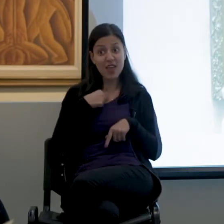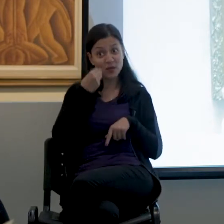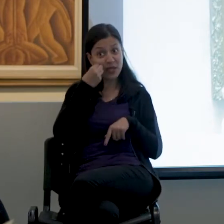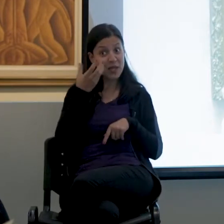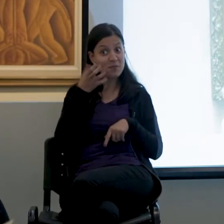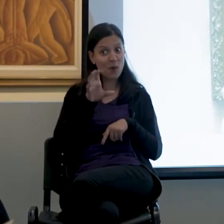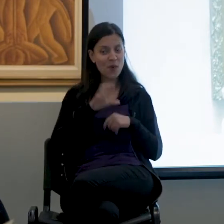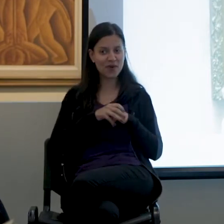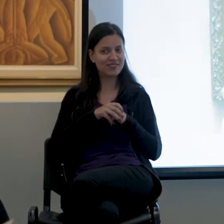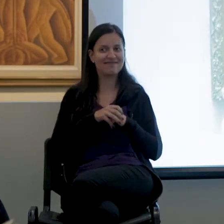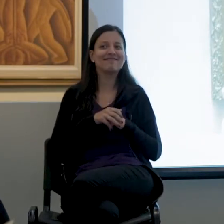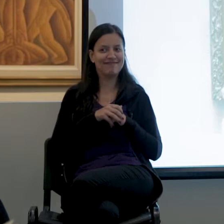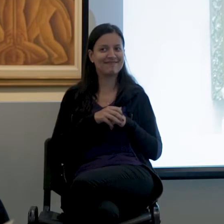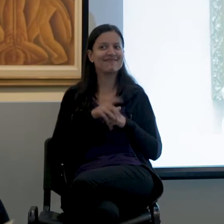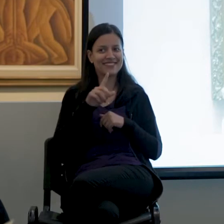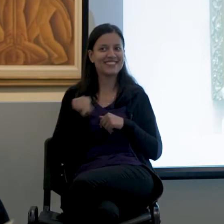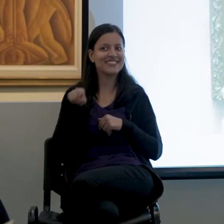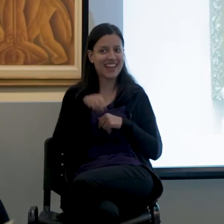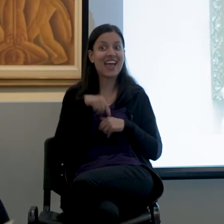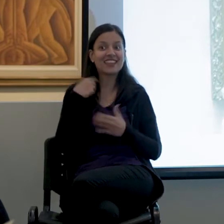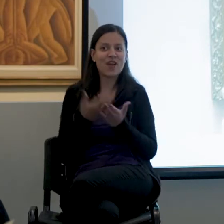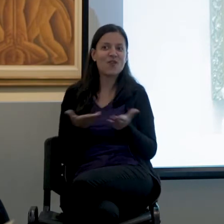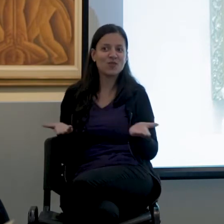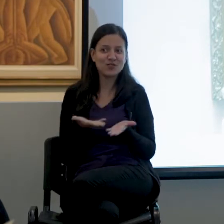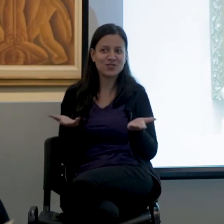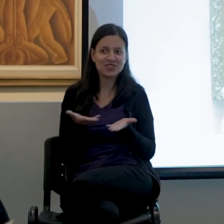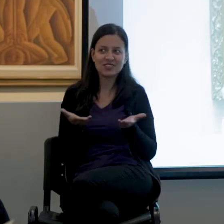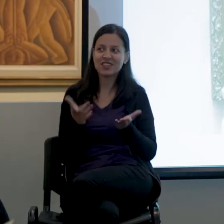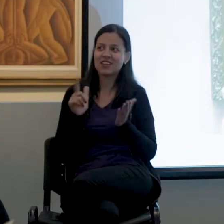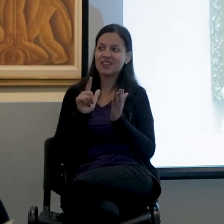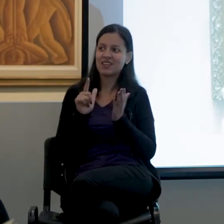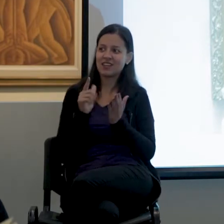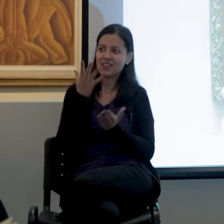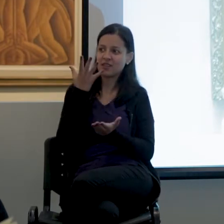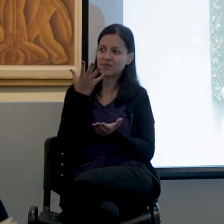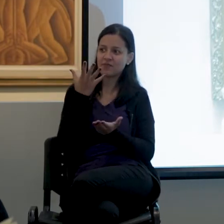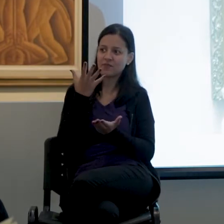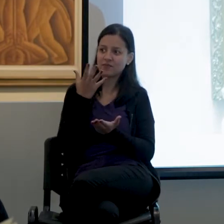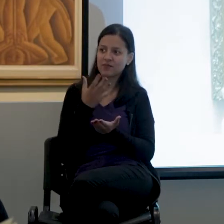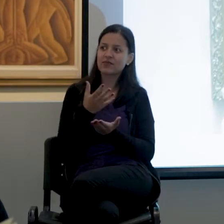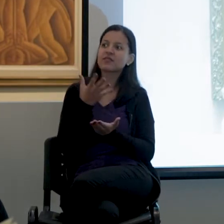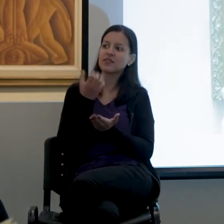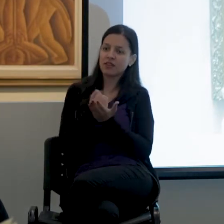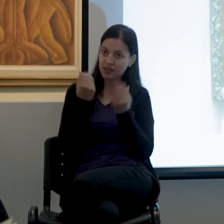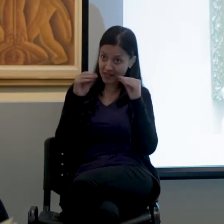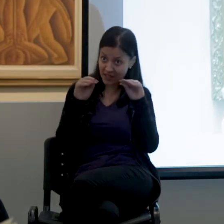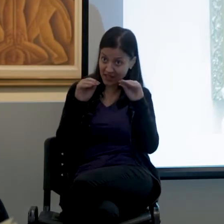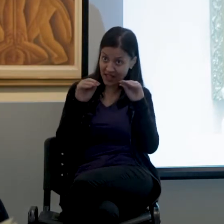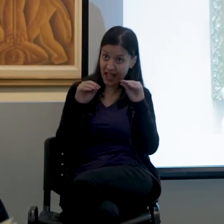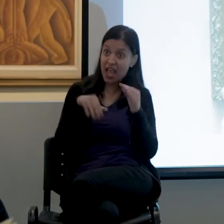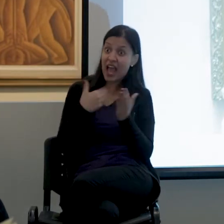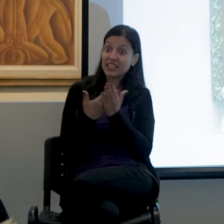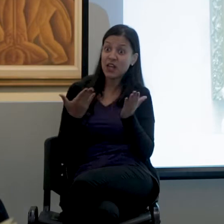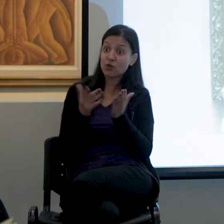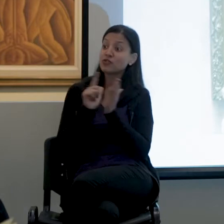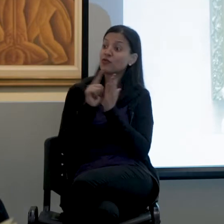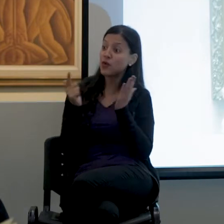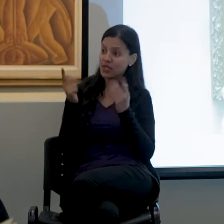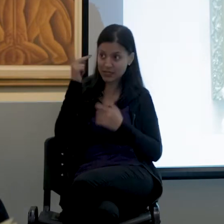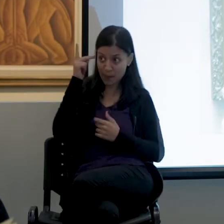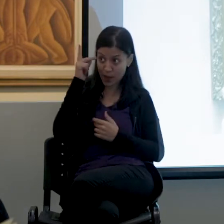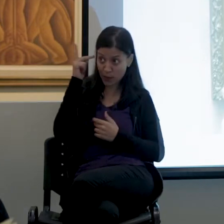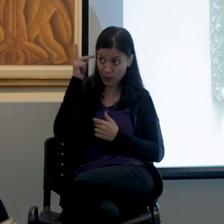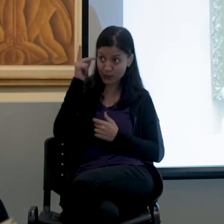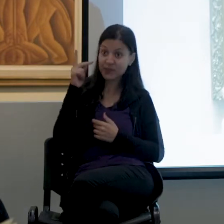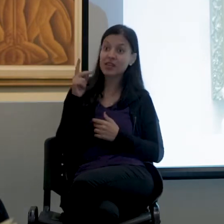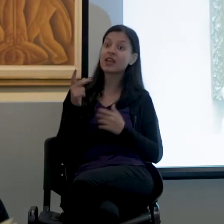Pum. Até hoje. A Folha de São Paulo fez um caderno especial sobre o Lacan uma vez, que tinha esse quadro